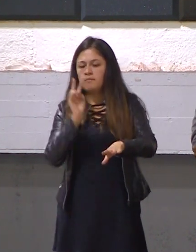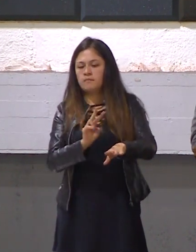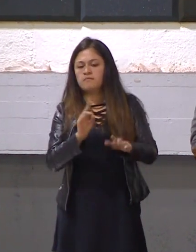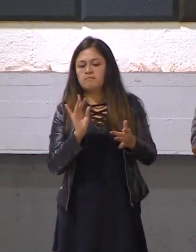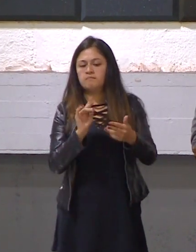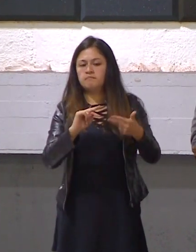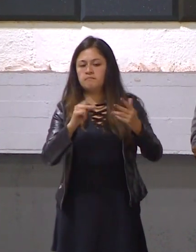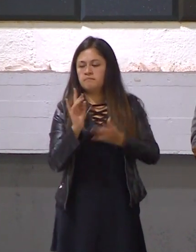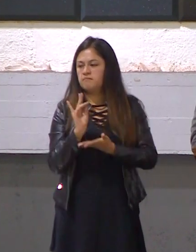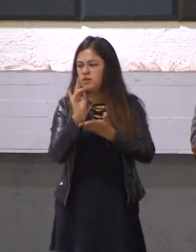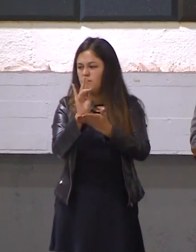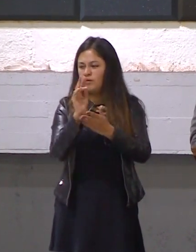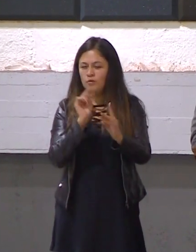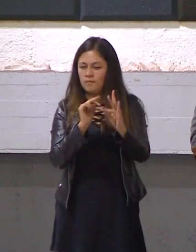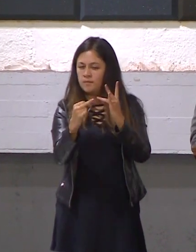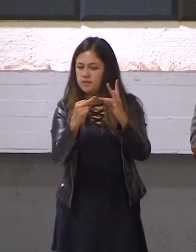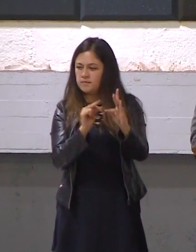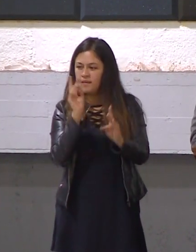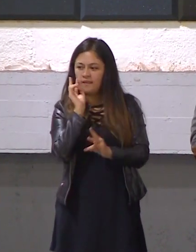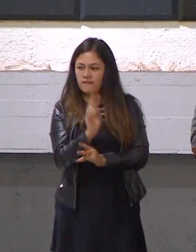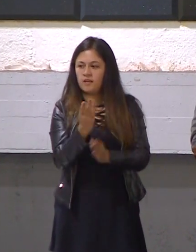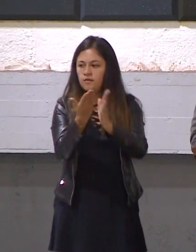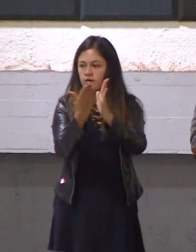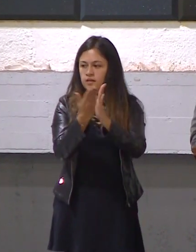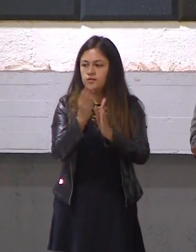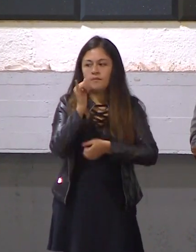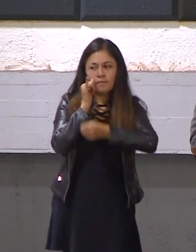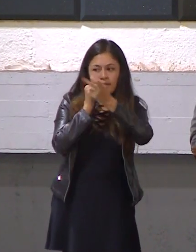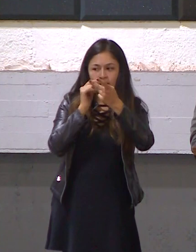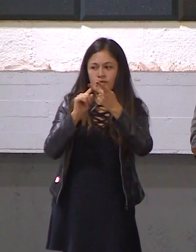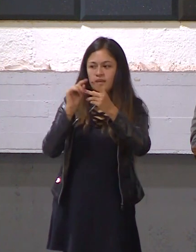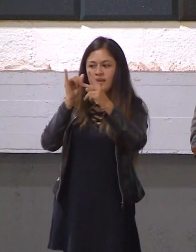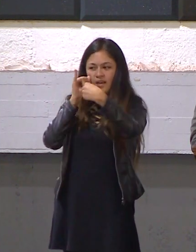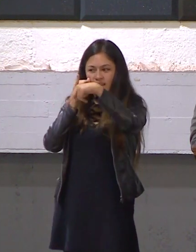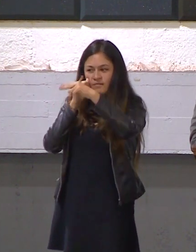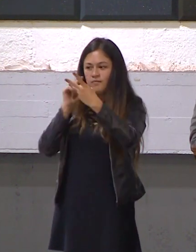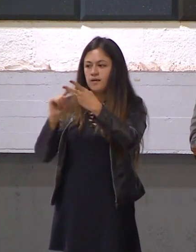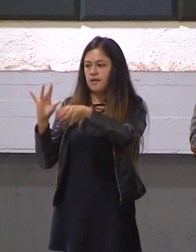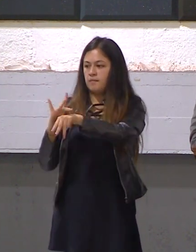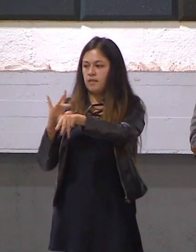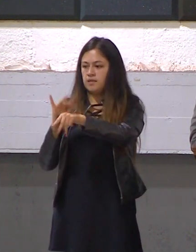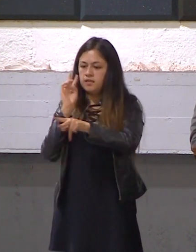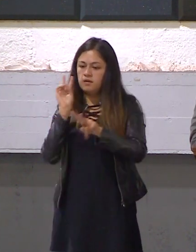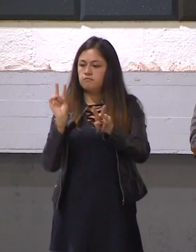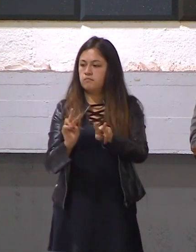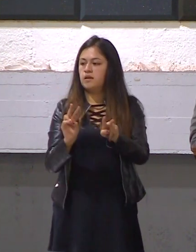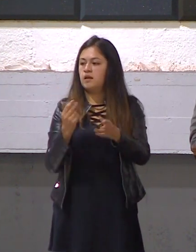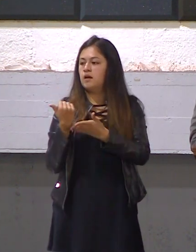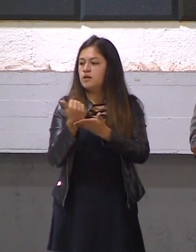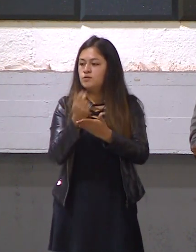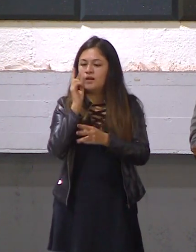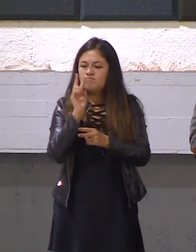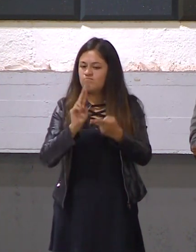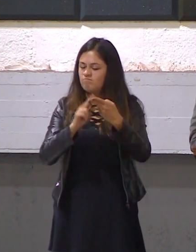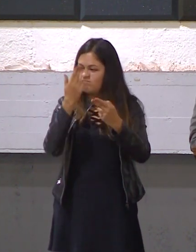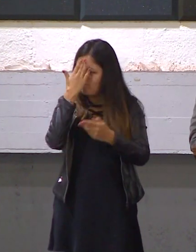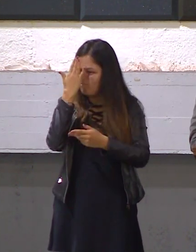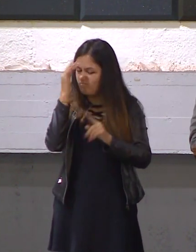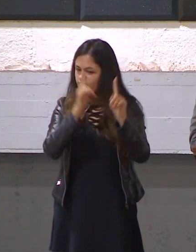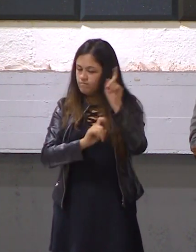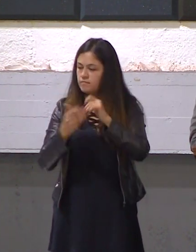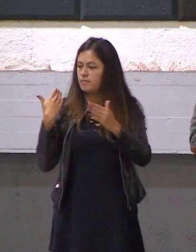la pedagogía la antropología y la medicina que de una u otra forma